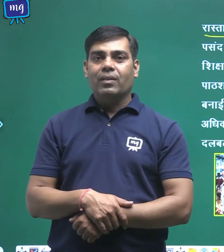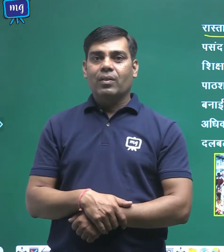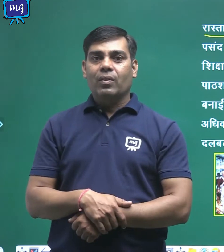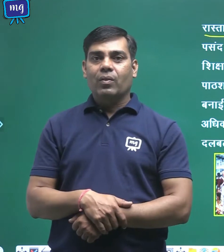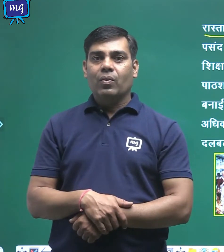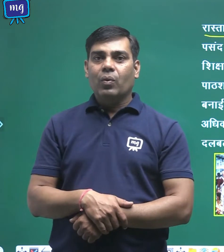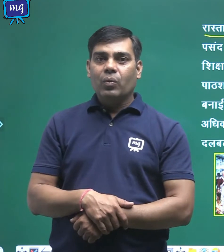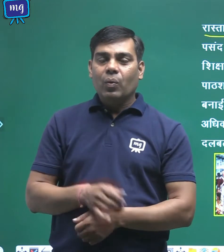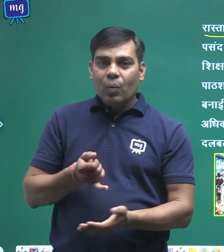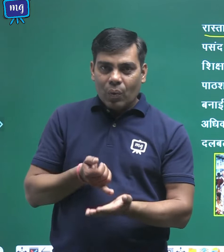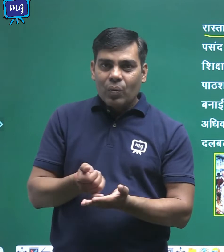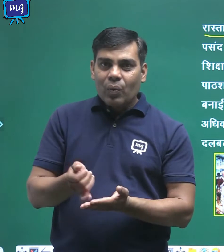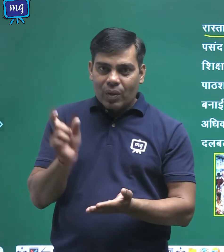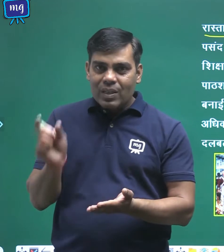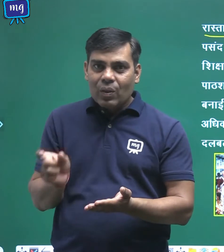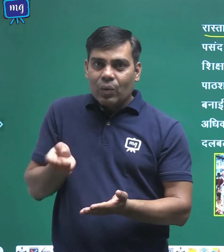जागीरदार को